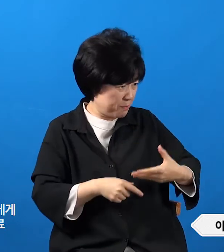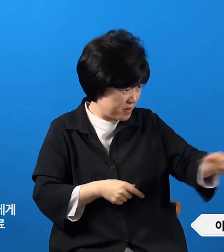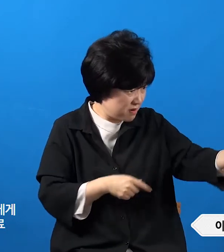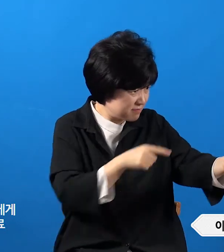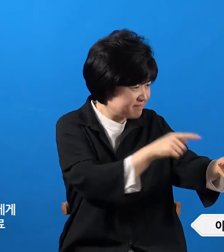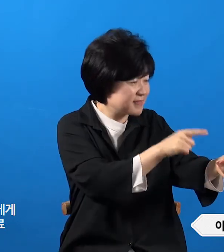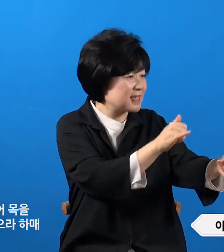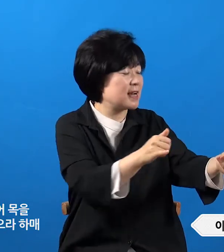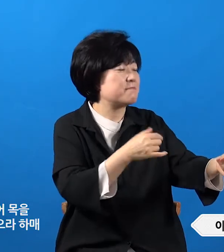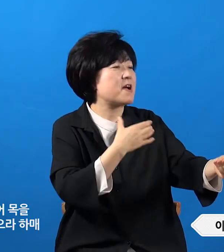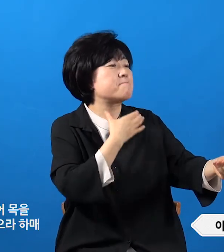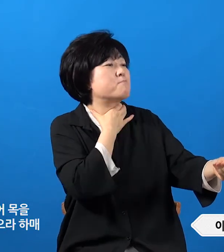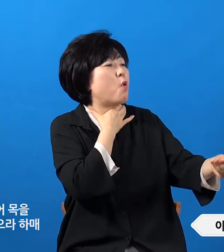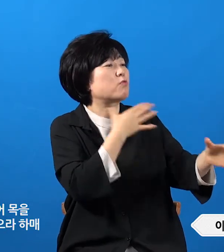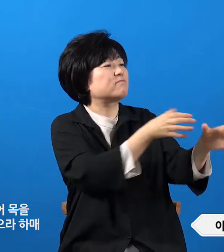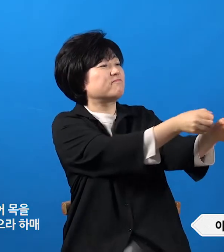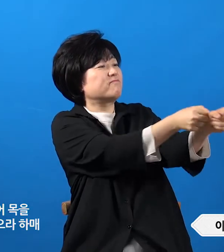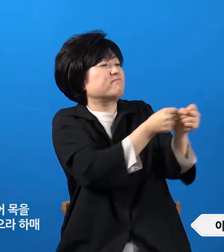빚을 갚으라 하며.